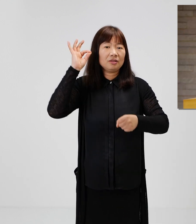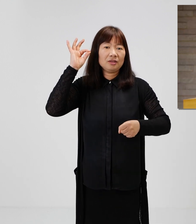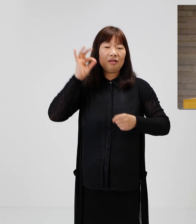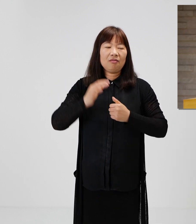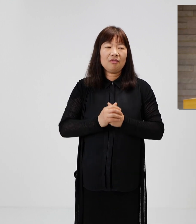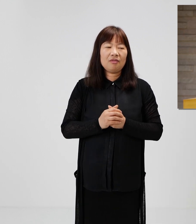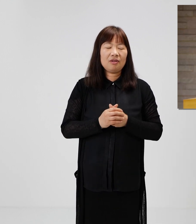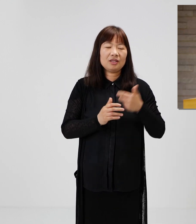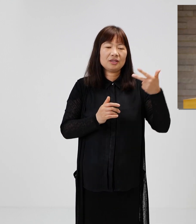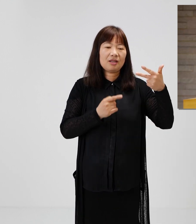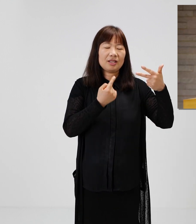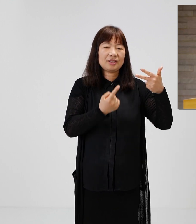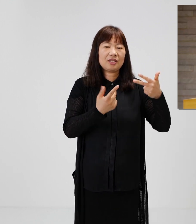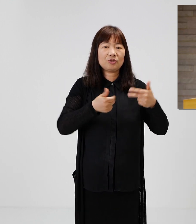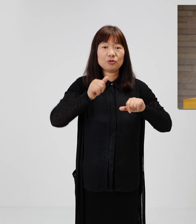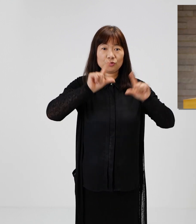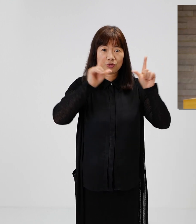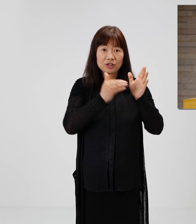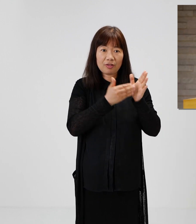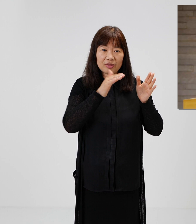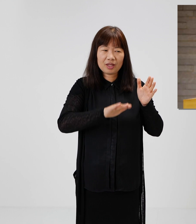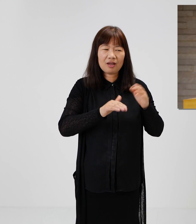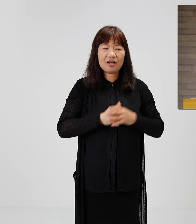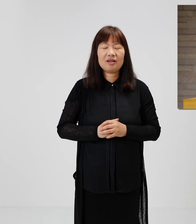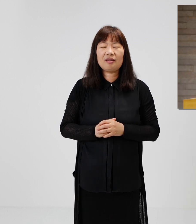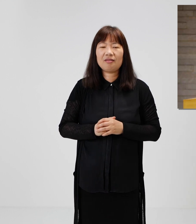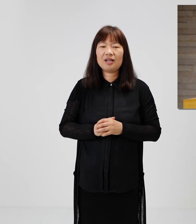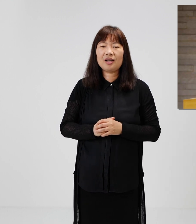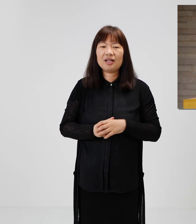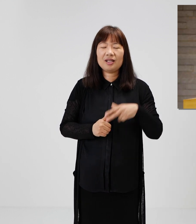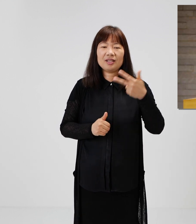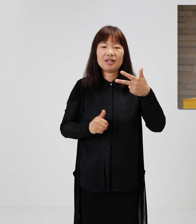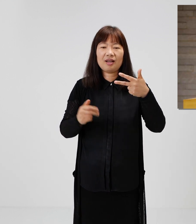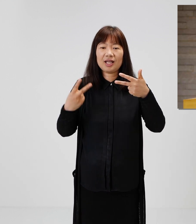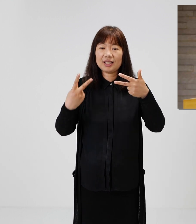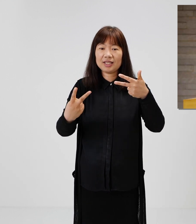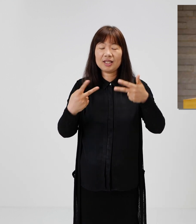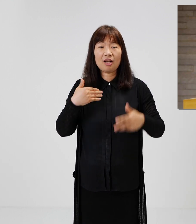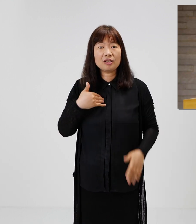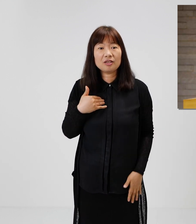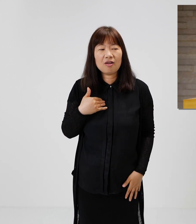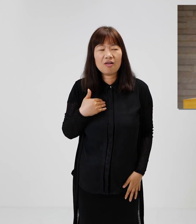전 7월 1일 날이 주일이었는데 7월 2일 날 저는